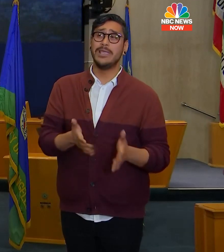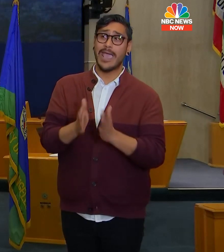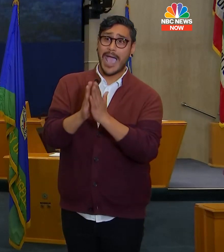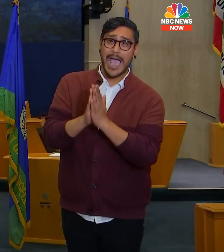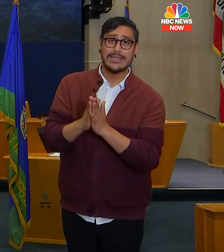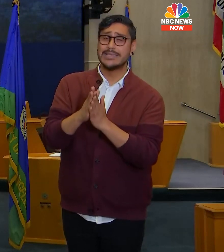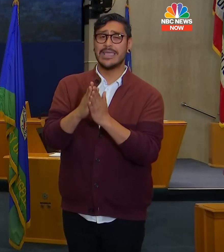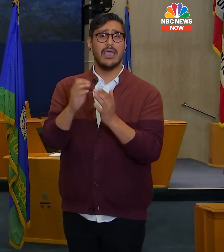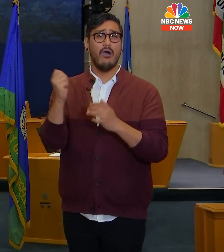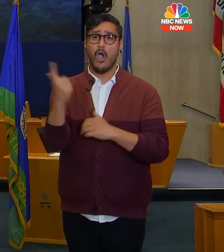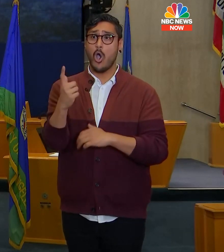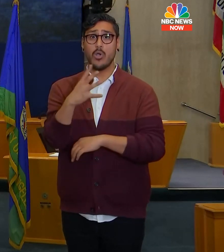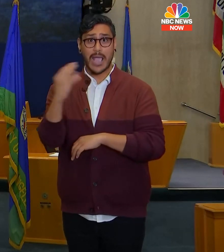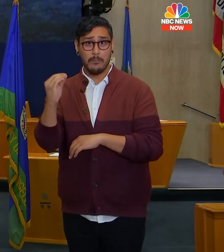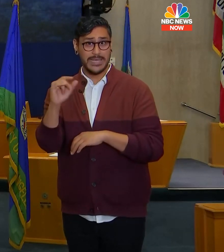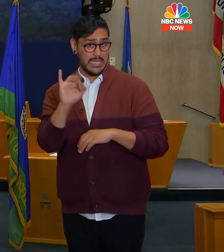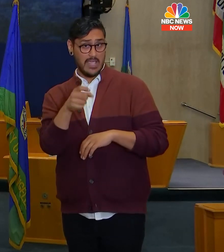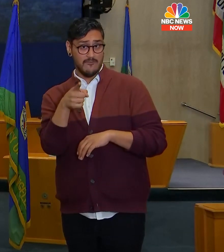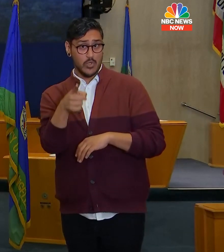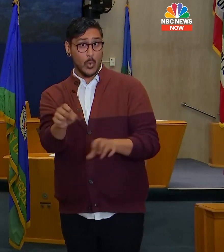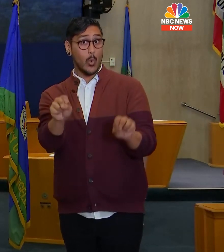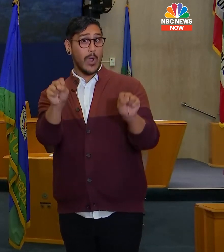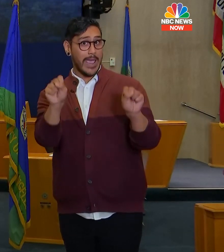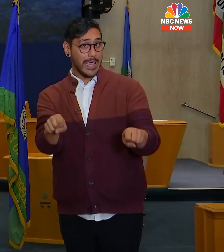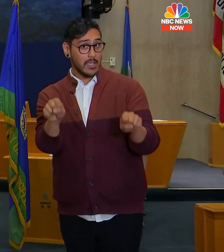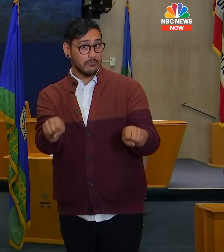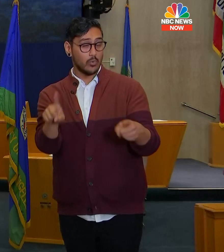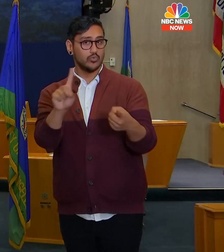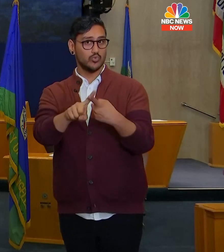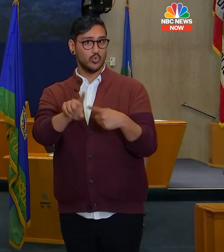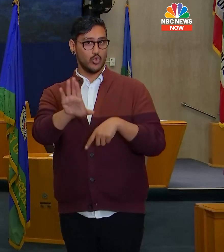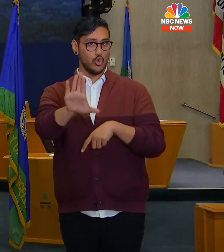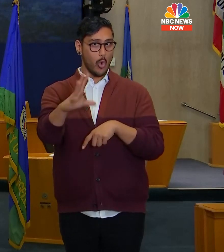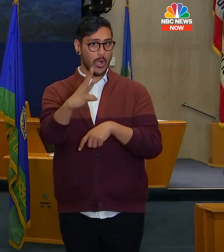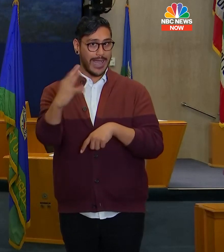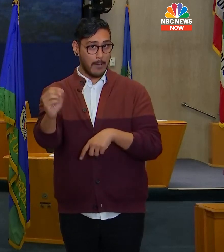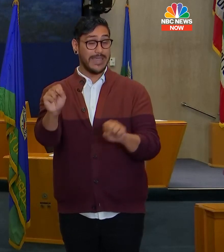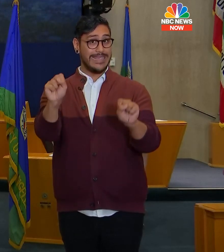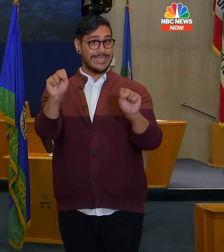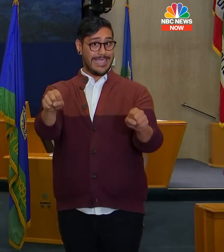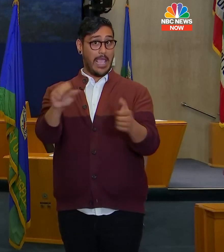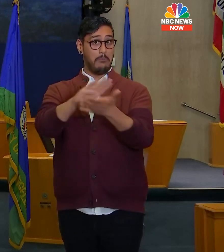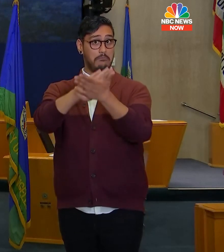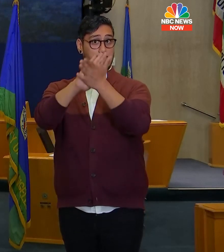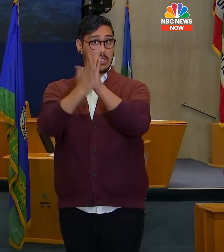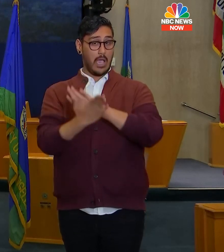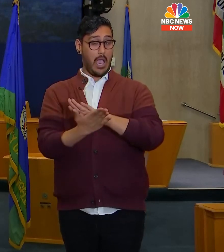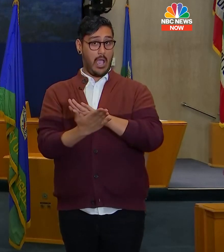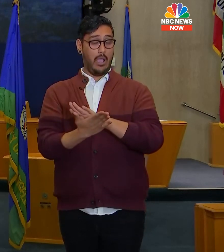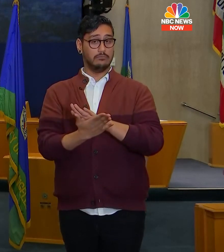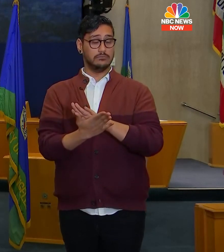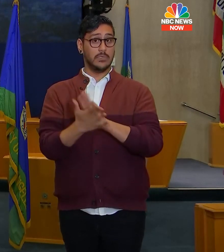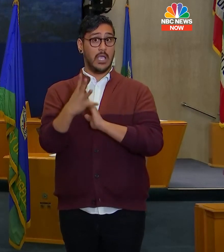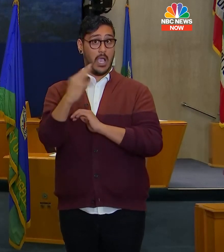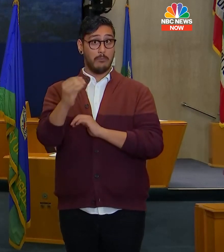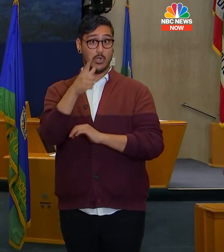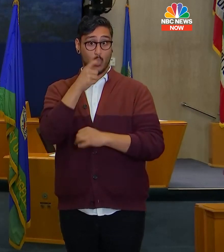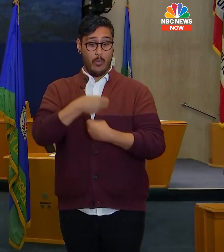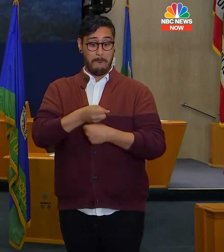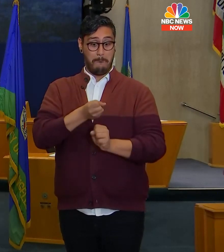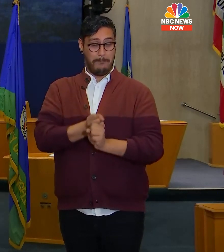condado de Los Ángeles, si usted tiene la habilidad de convertir su compañía para ayudarnos a manufacturar este tipo